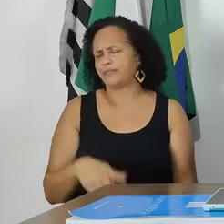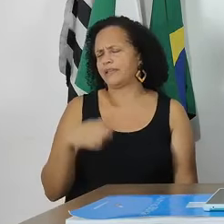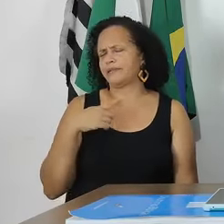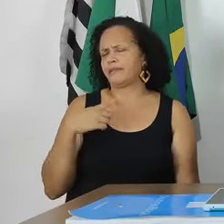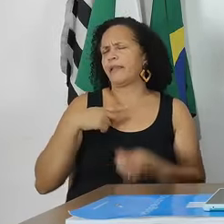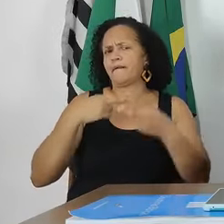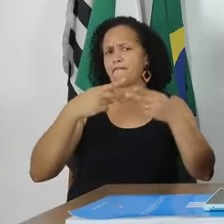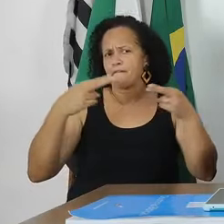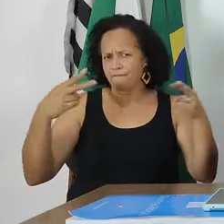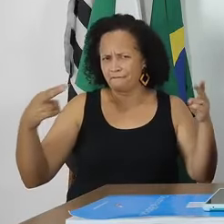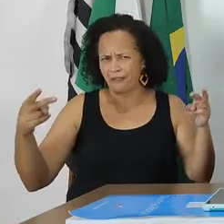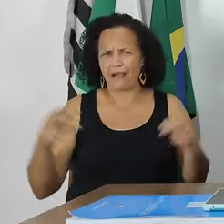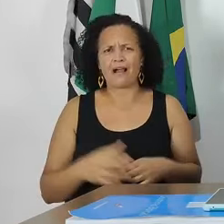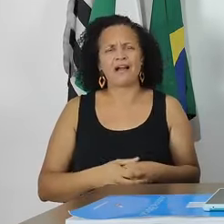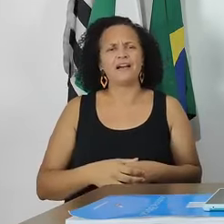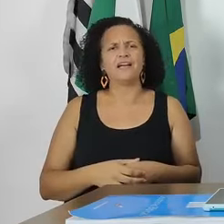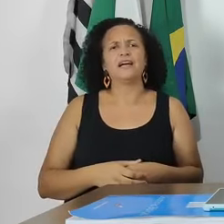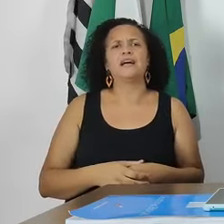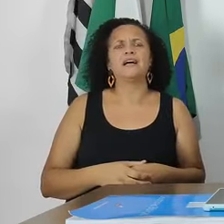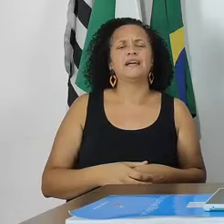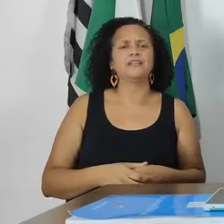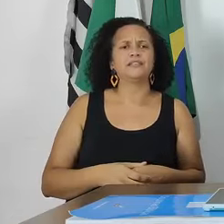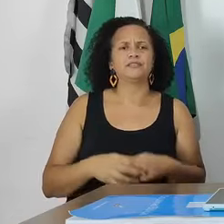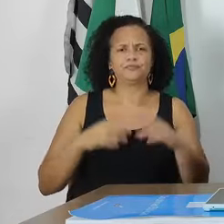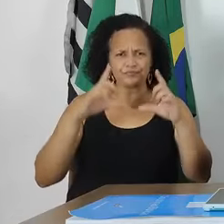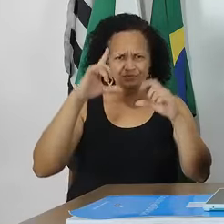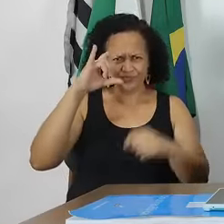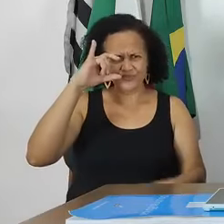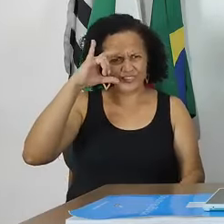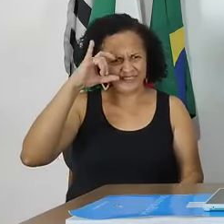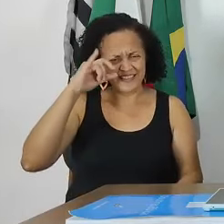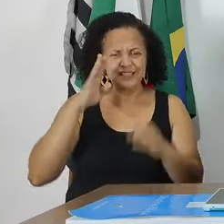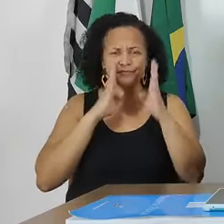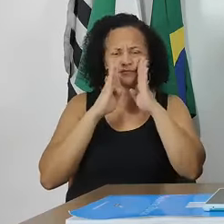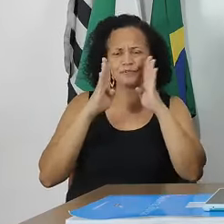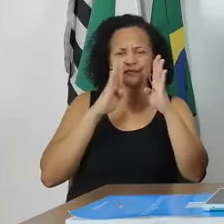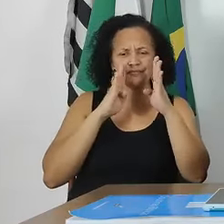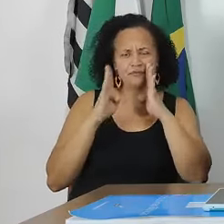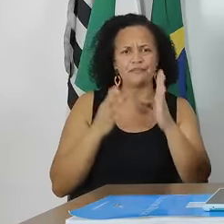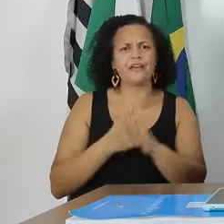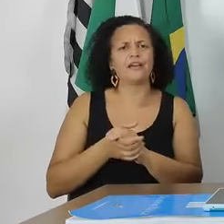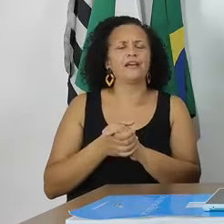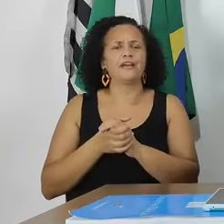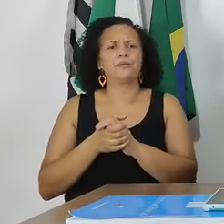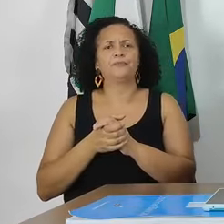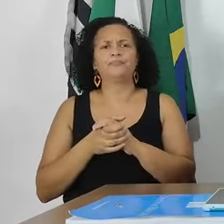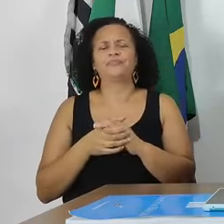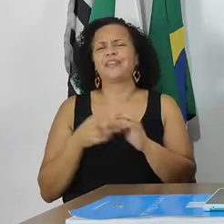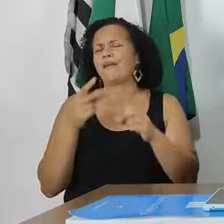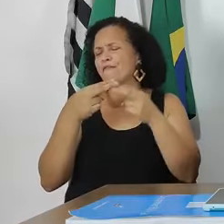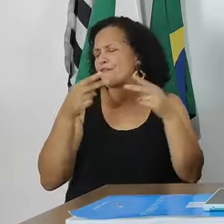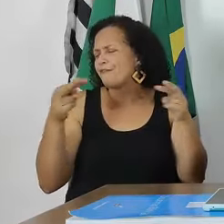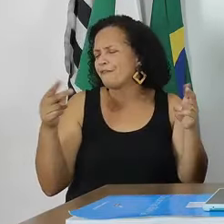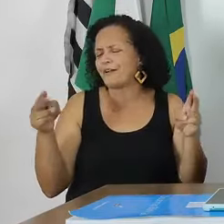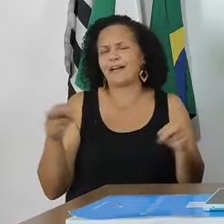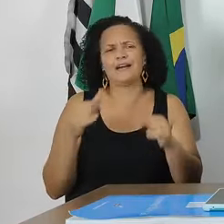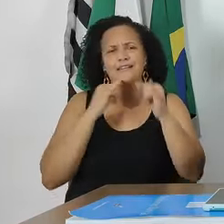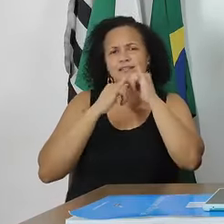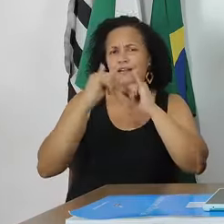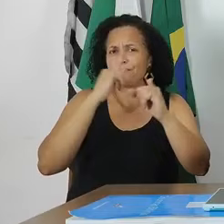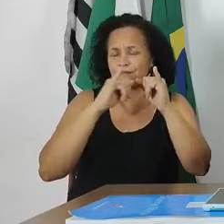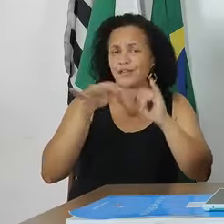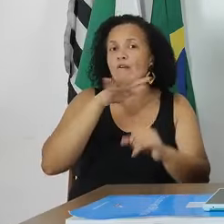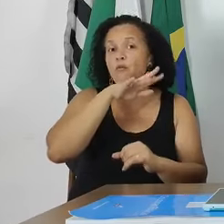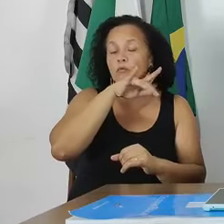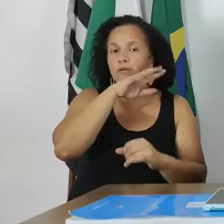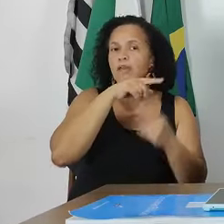de Deus. Olha o perigo, né? Muitas coisas o povo está falando aí fora, mas às vezes não vem